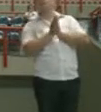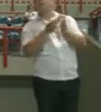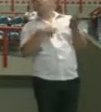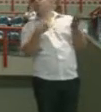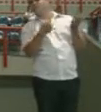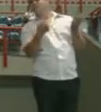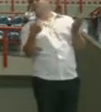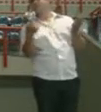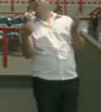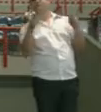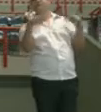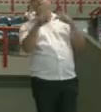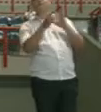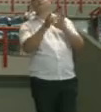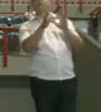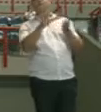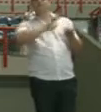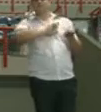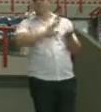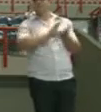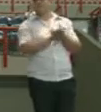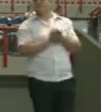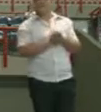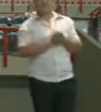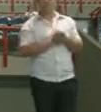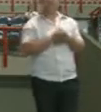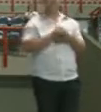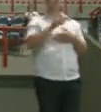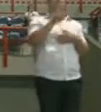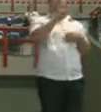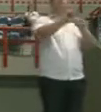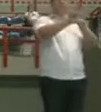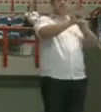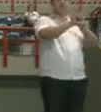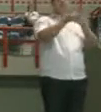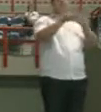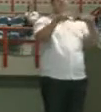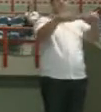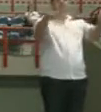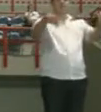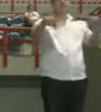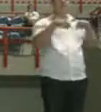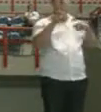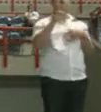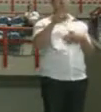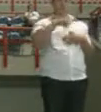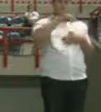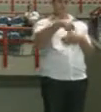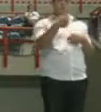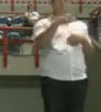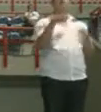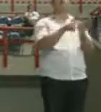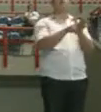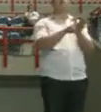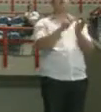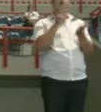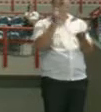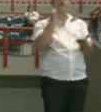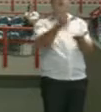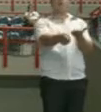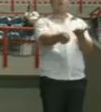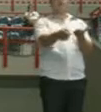não vou entender, pessoal. A lei de terra diz que só vai ter terra quem comprar. Diz-se de passagem, é